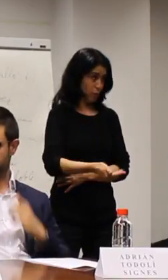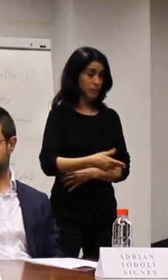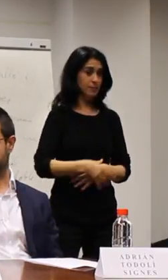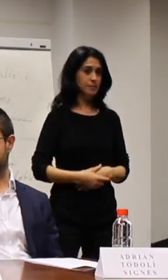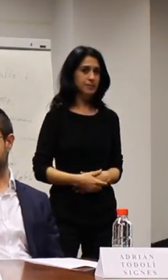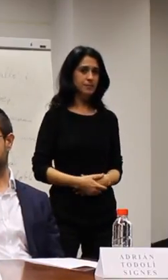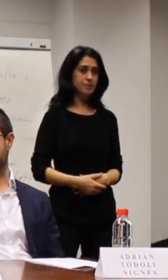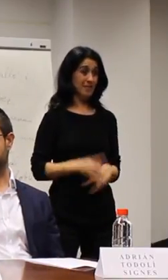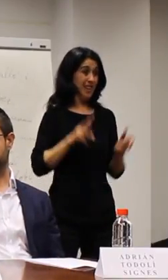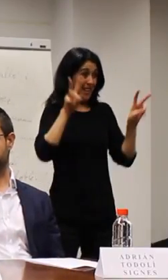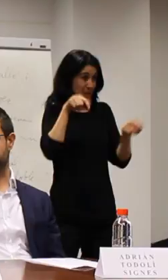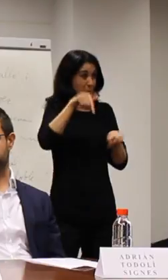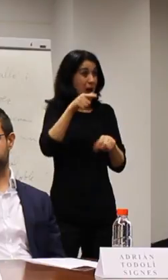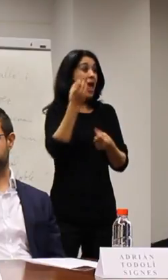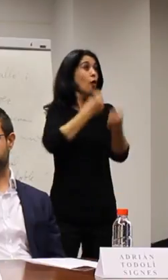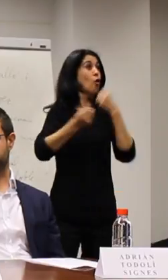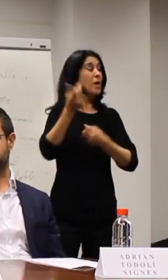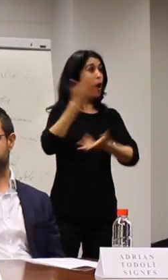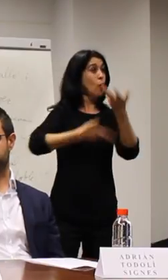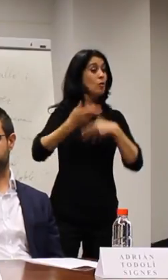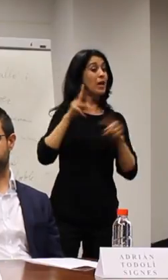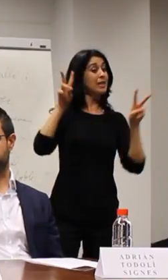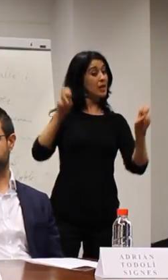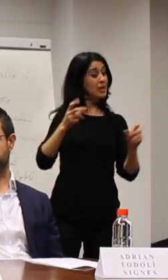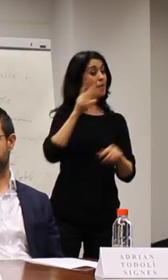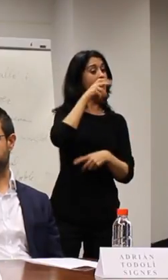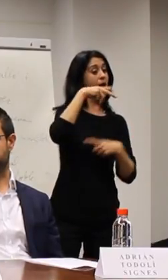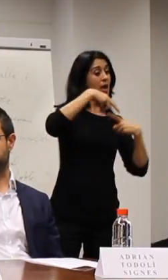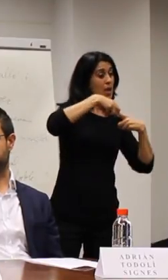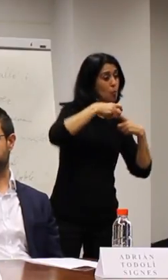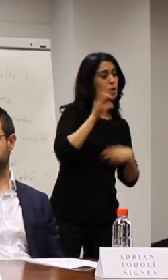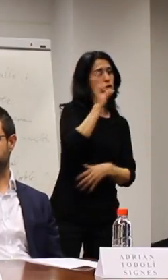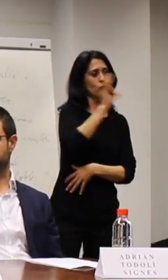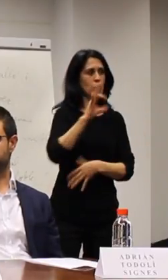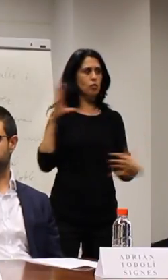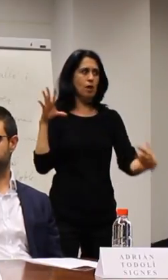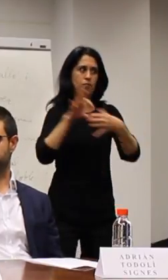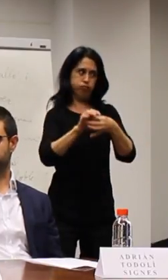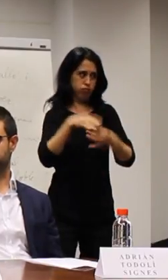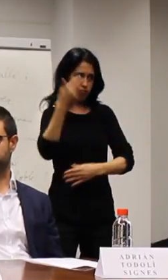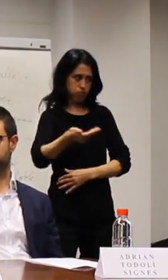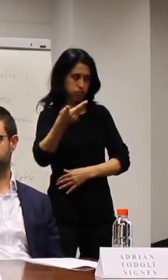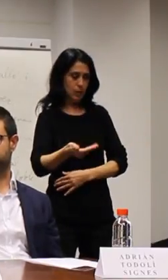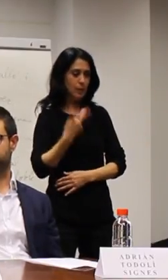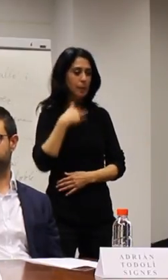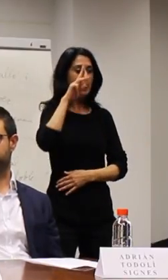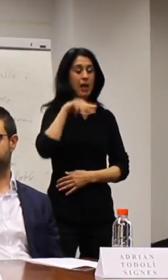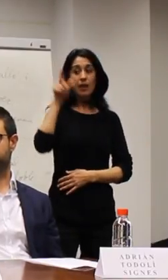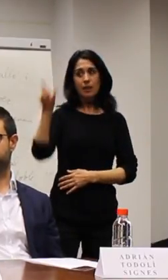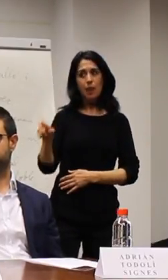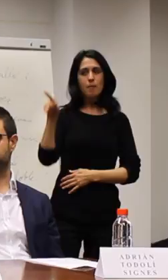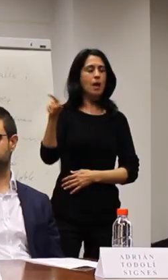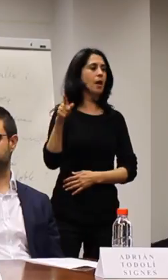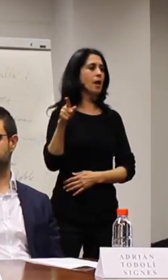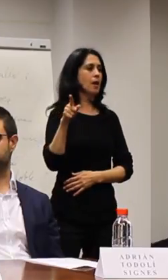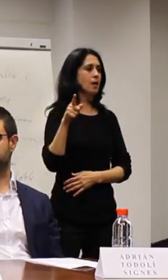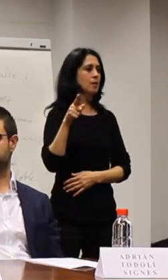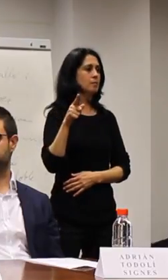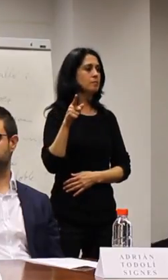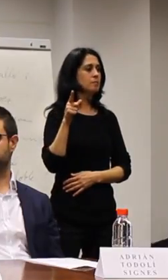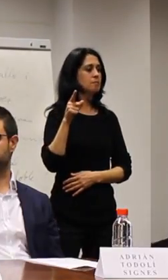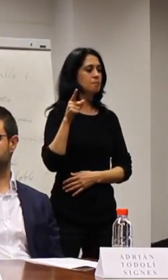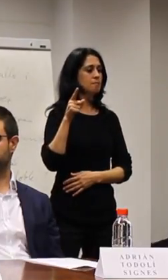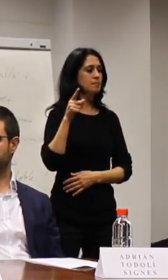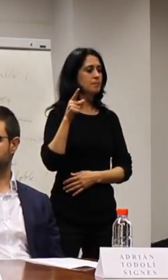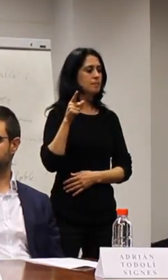antes, en esta materia. Y también es un nombre relevante de pensamiento de un futuro que